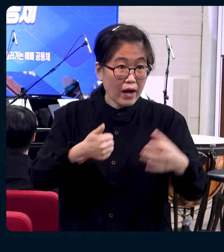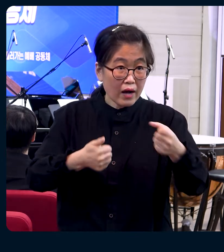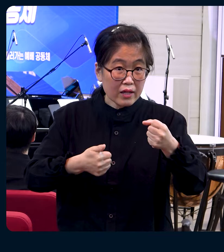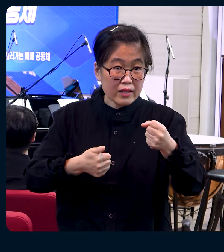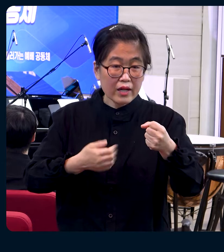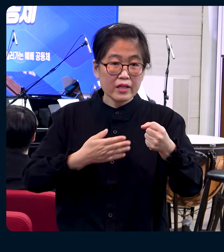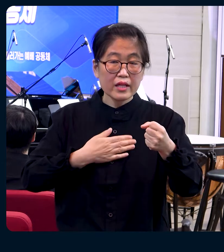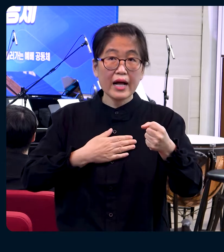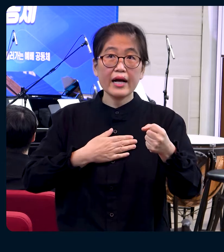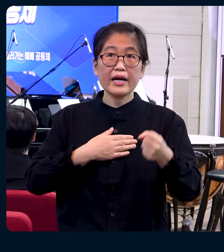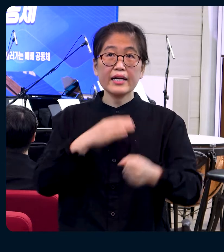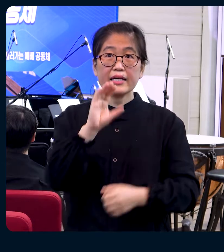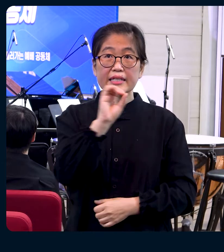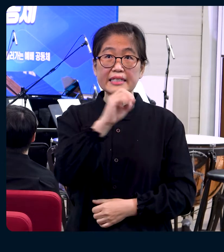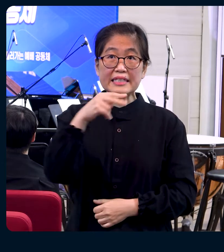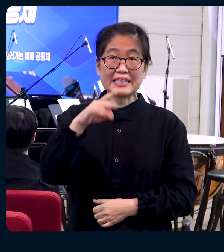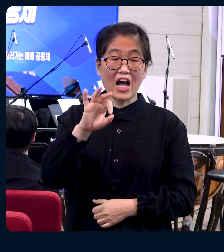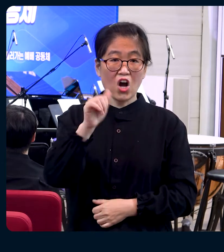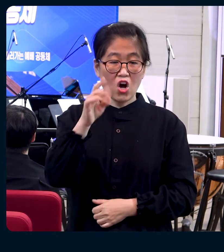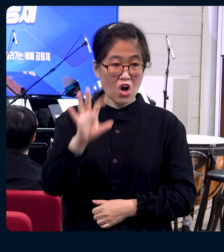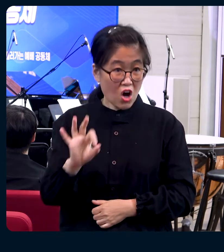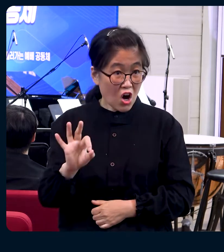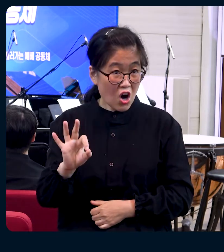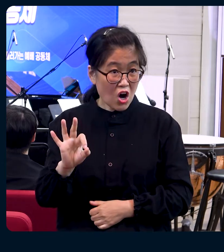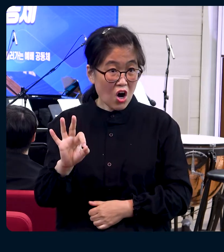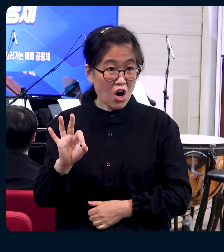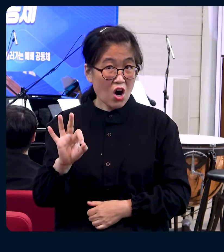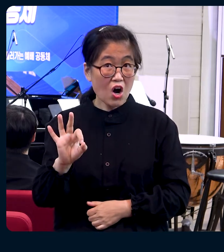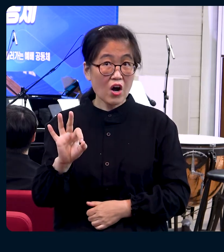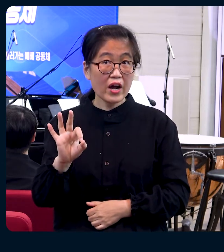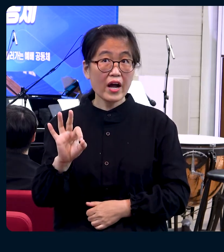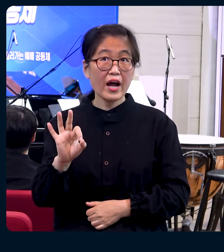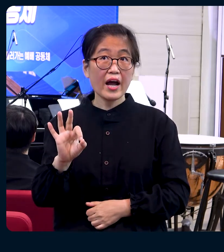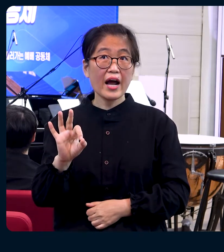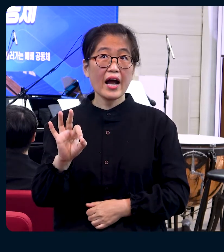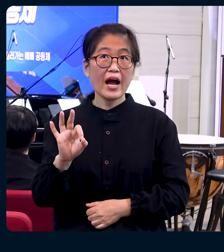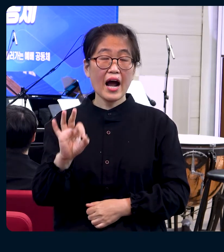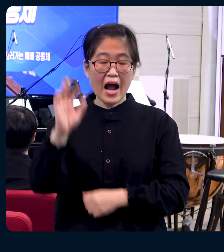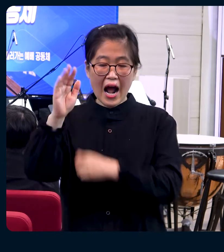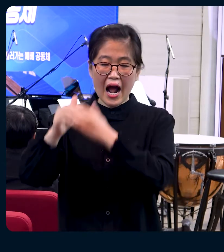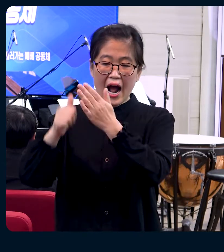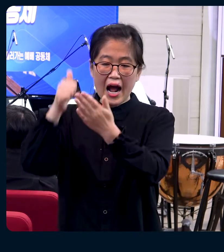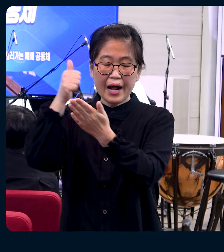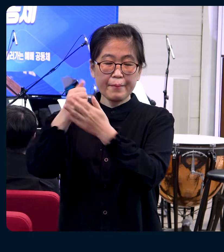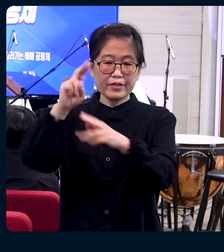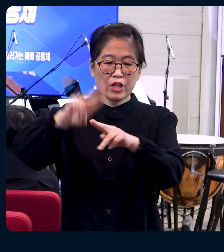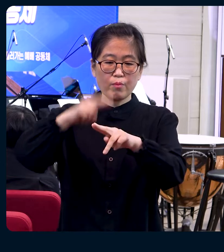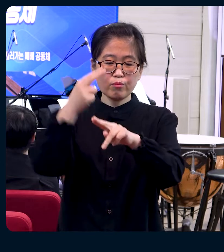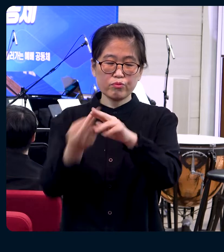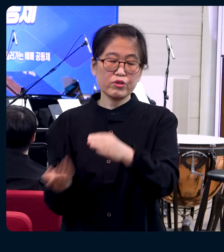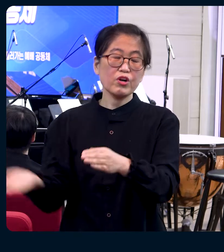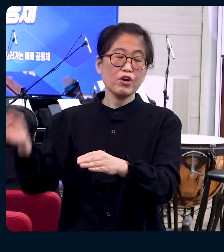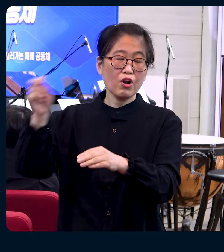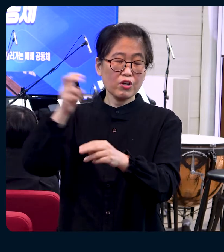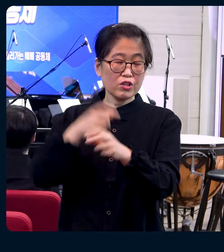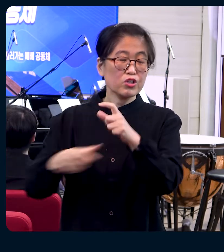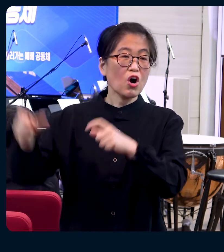저의 이상형에 부족한 사람이 아니라 제 이상형에 하나님의 선물을 더